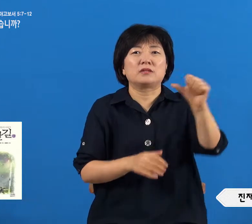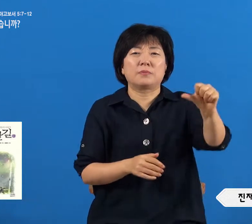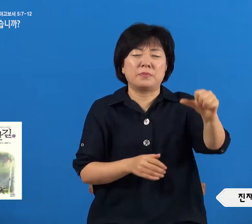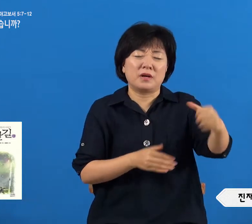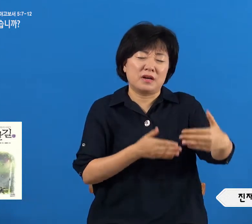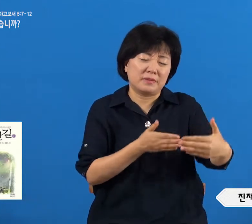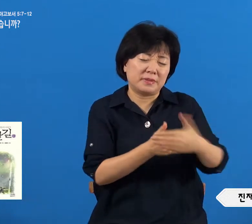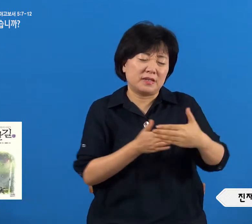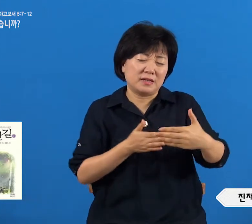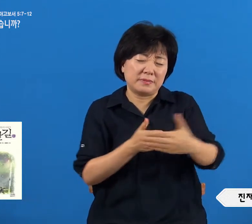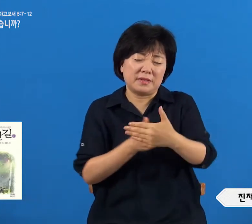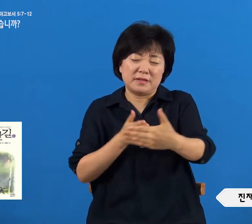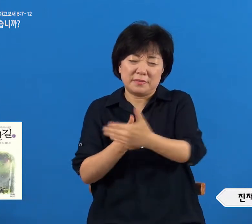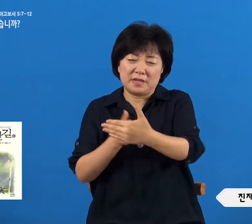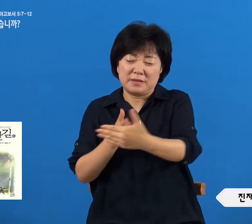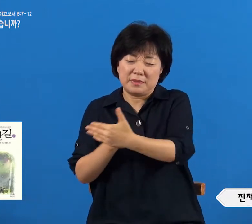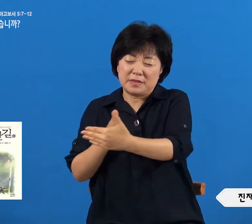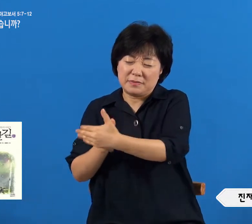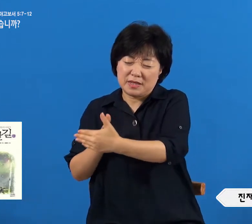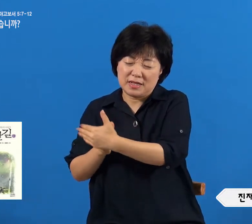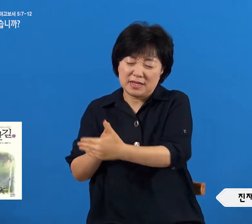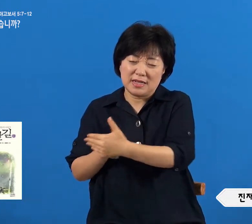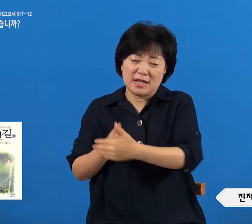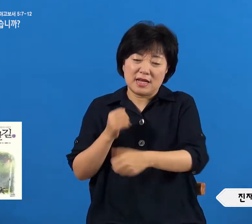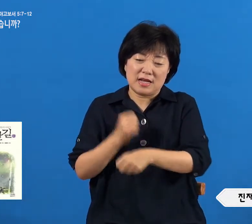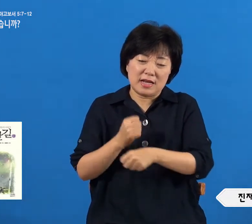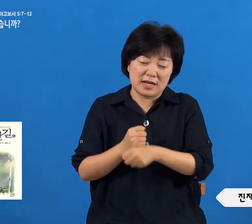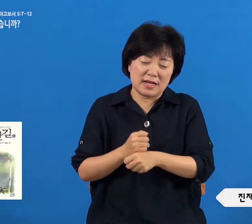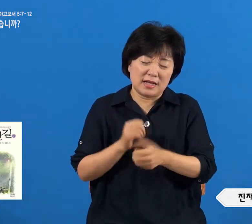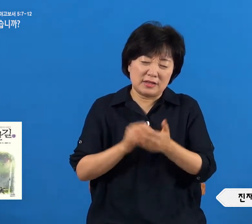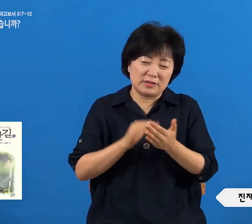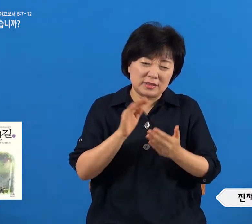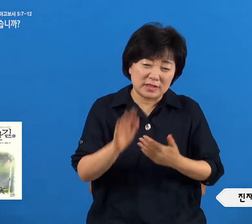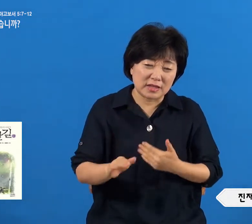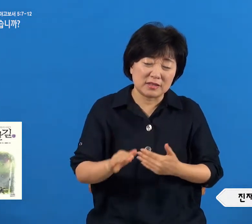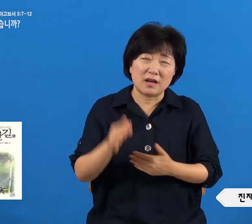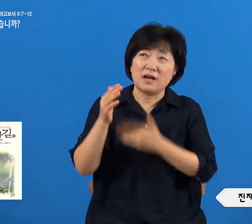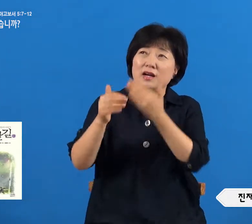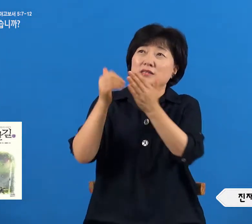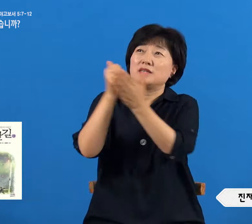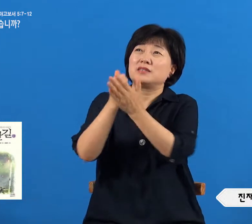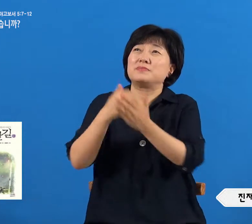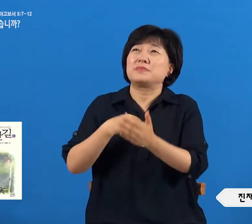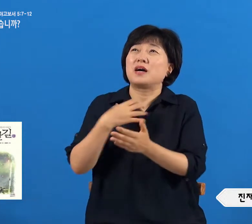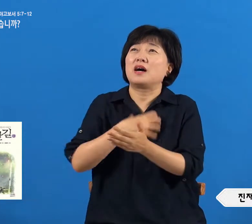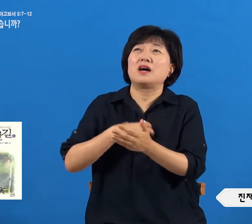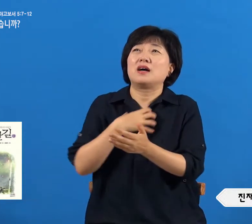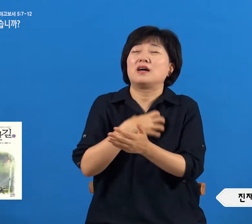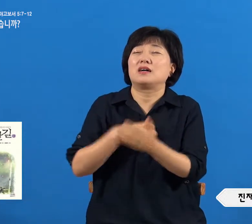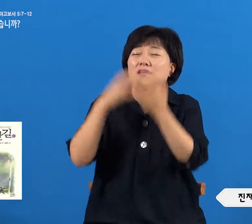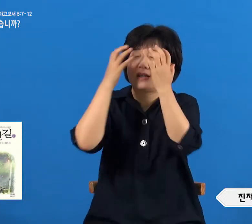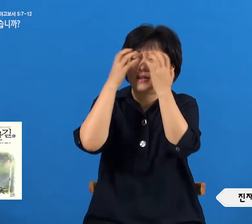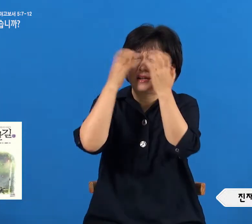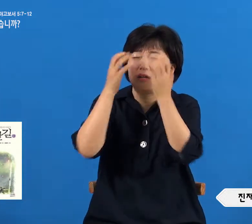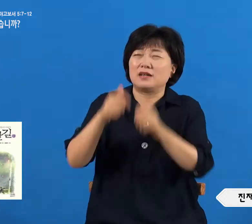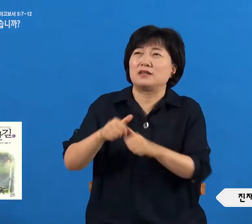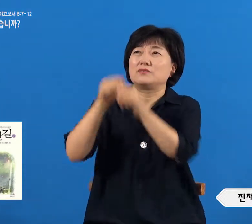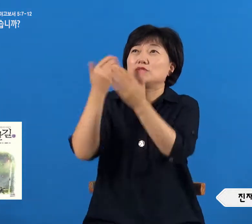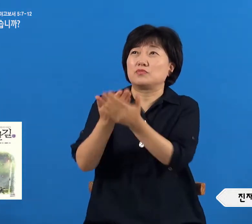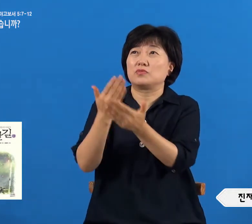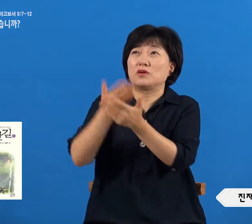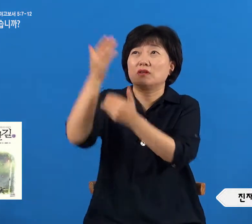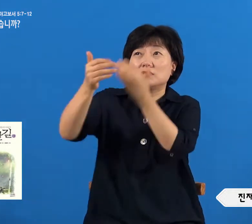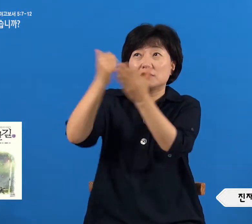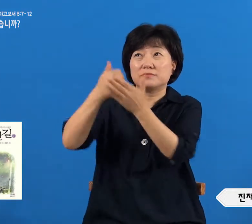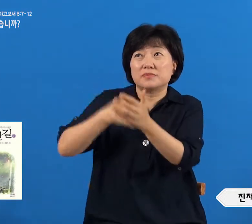고통 가운데 하나님 앞에 간구합니다. 하나님, 네 고통에서 나를 좀 도와주십시오. 내가 하나님이 나를